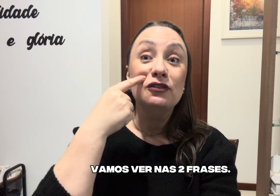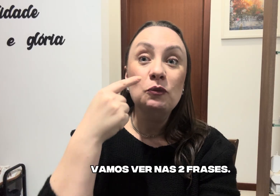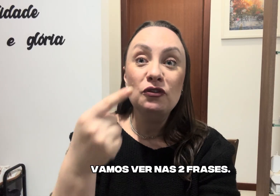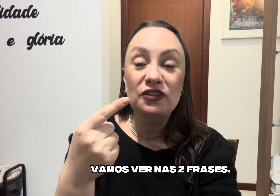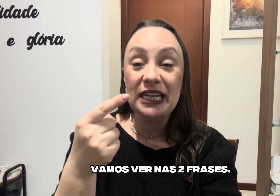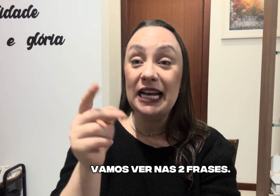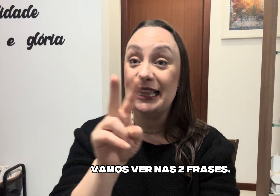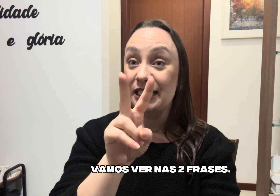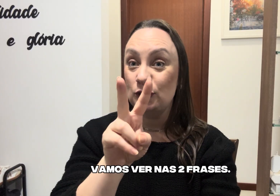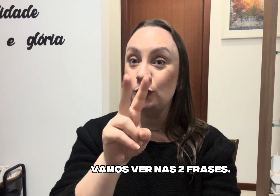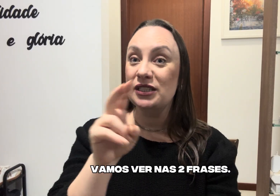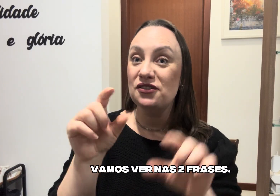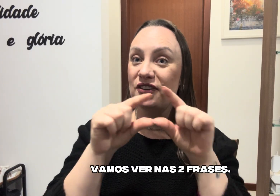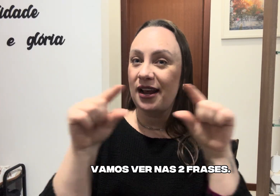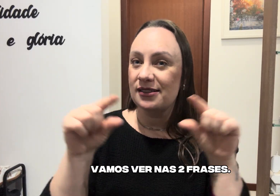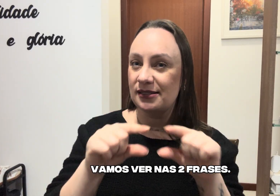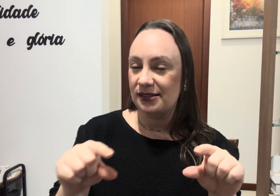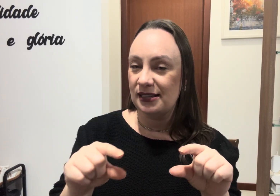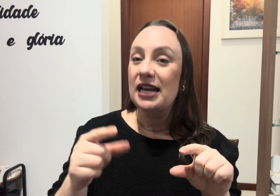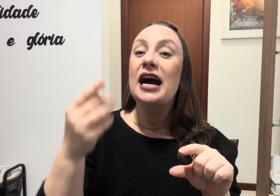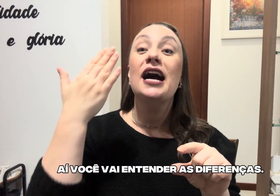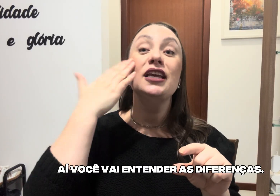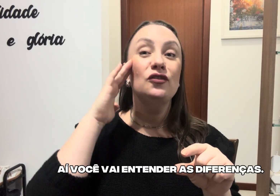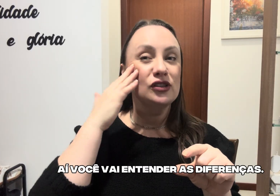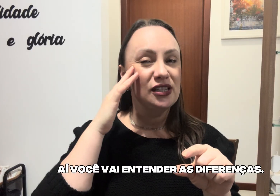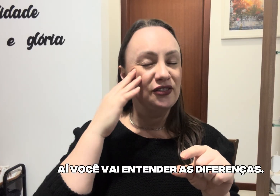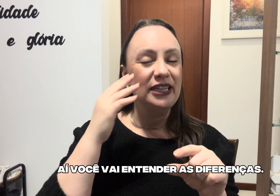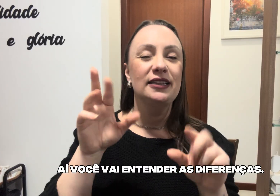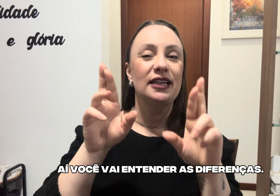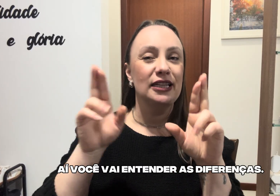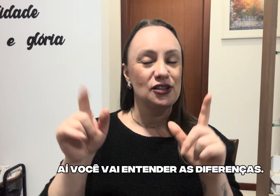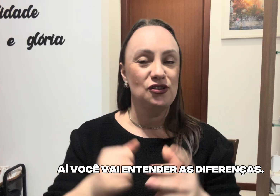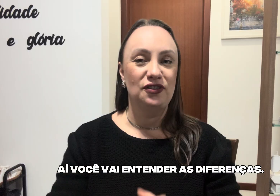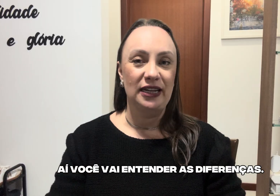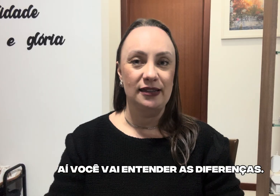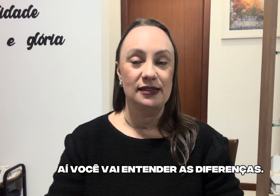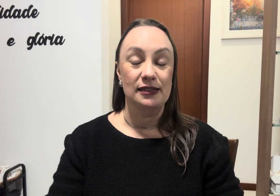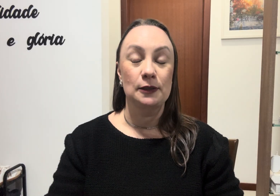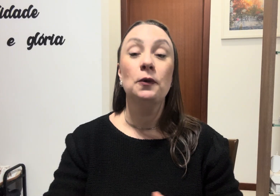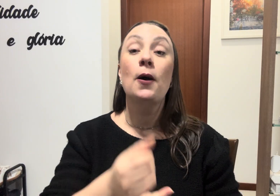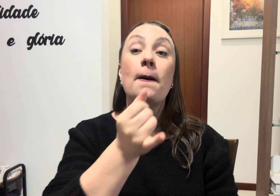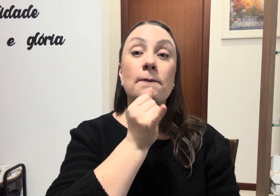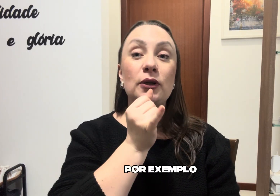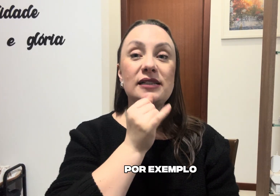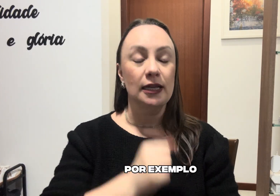Vamos ver nas duas frases, aí você vai entender as diferenças. Por exemplo,